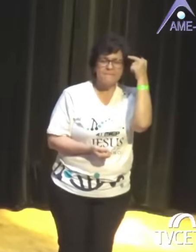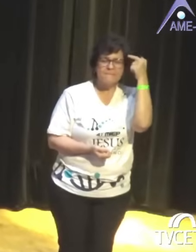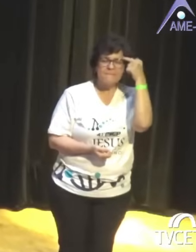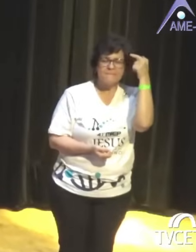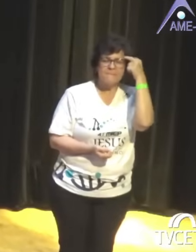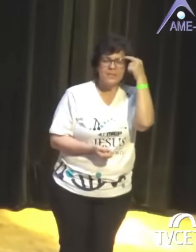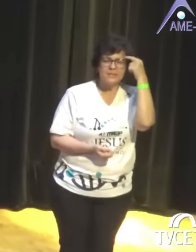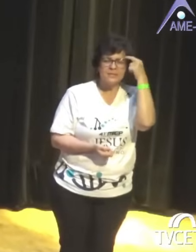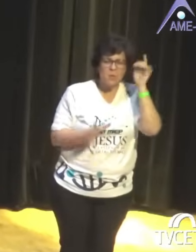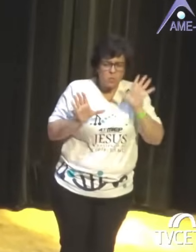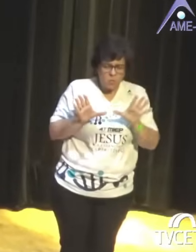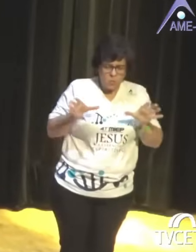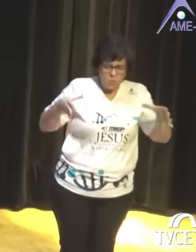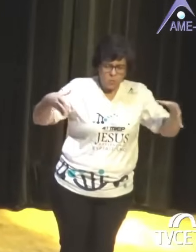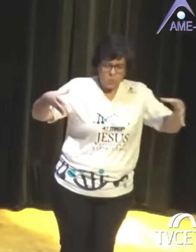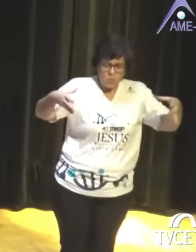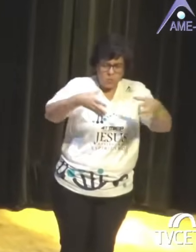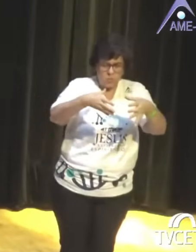grande